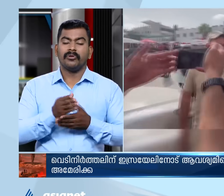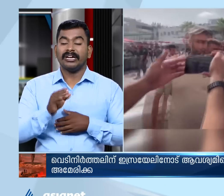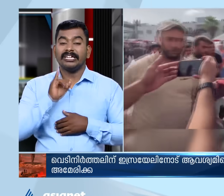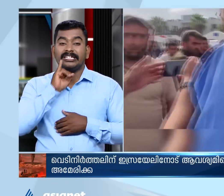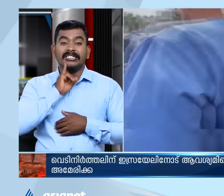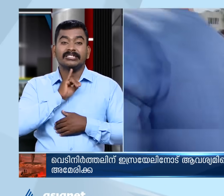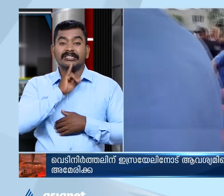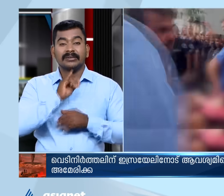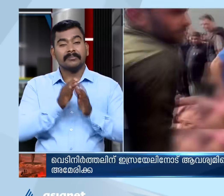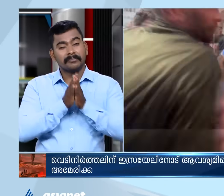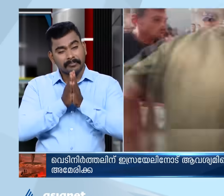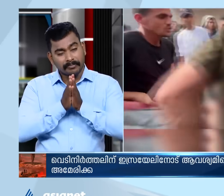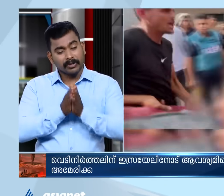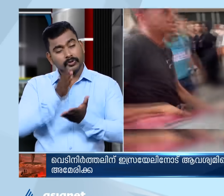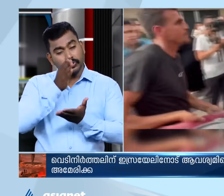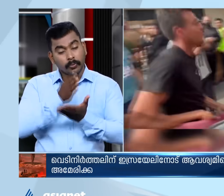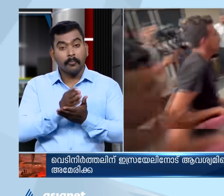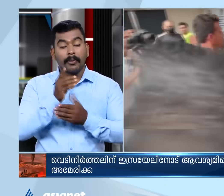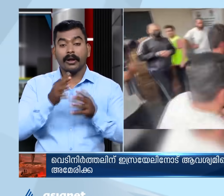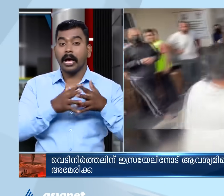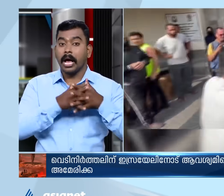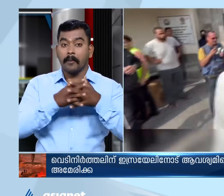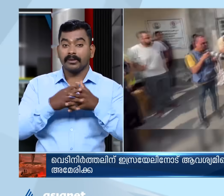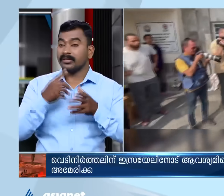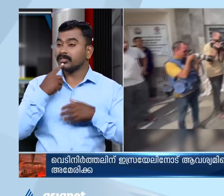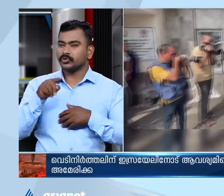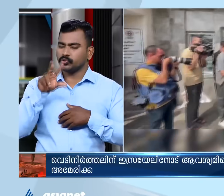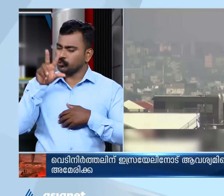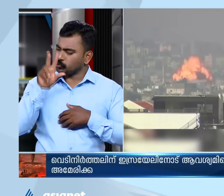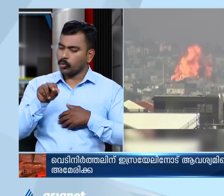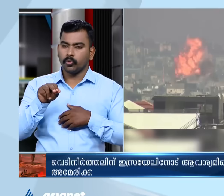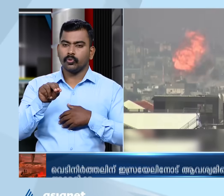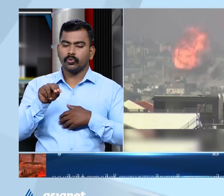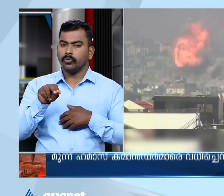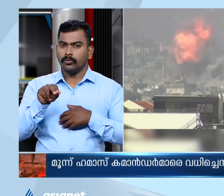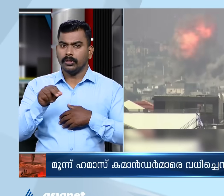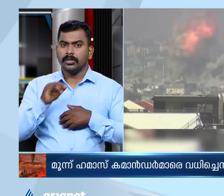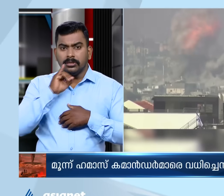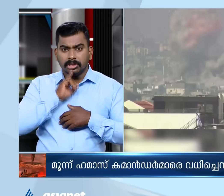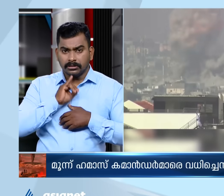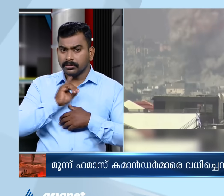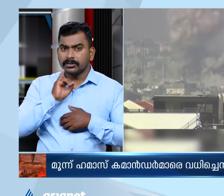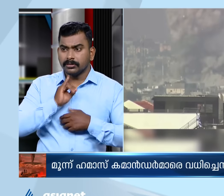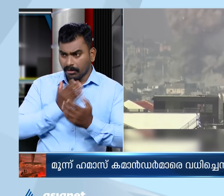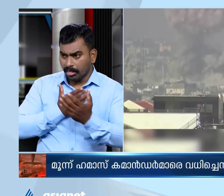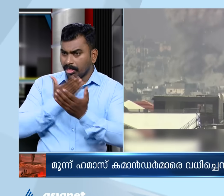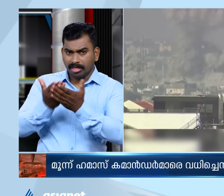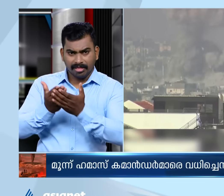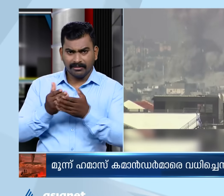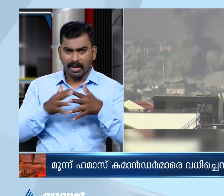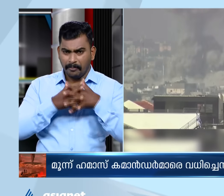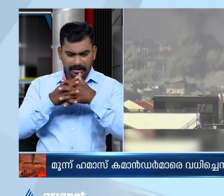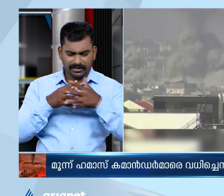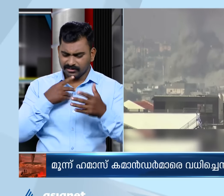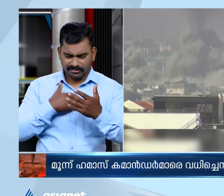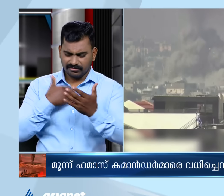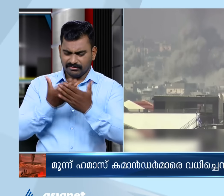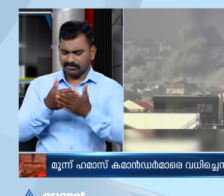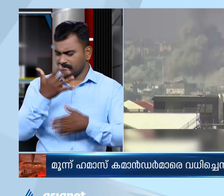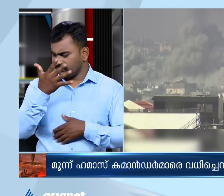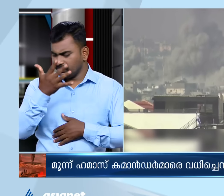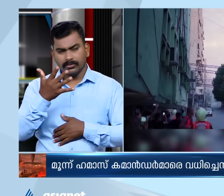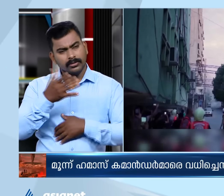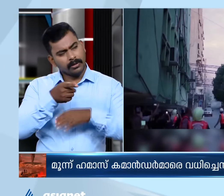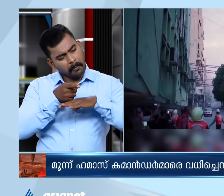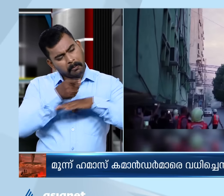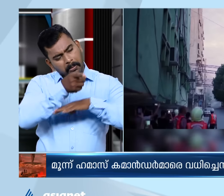ഇസ്രയേലിനോട് വെടിനിർത്താൻ ആവശ്യപ്പെടില്ലെന്ന് അമേരിക്ക വ്യക്തമാക്കി. എല്ലാ ബന്ദികളെയും മോചിപ്പിക്കും വരെ വെടിനിർത്തലിനെ പറ്റി ചർച്ച പോലുമില്ലെന്നാണ് അമേരിക്കൻ പ്രസിഡന്റ് ജോ ബൈഡന്റെ